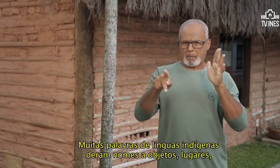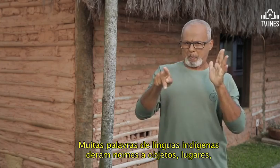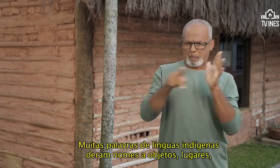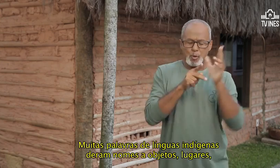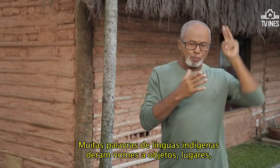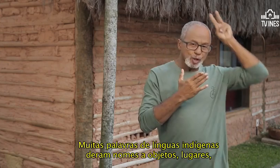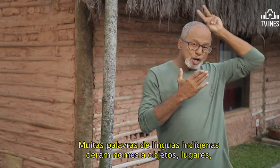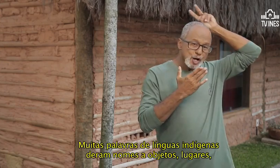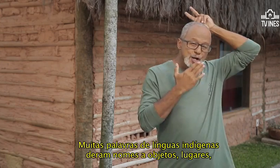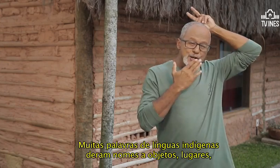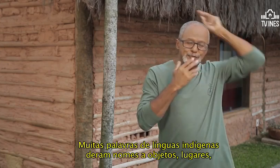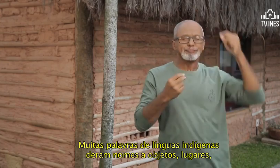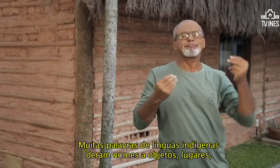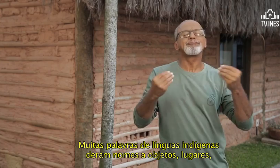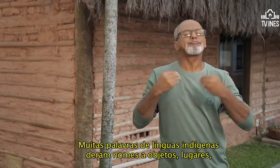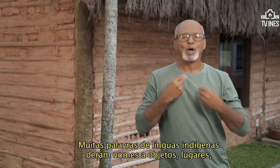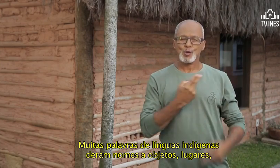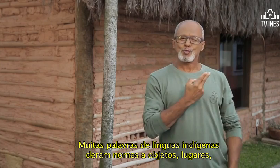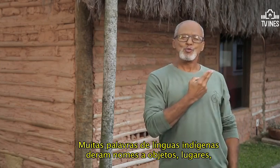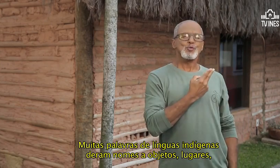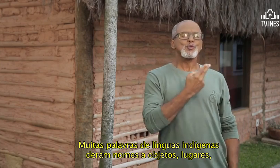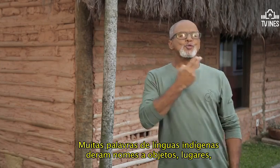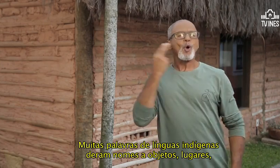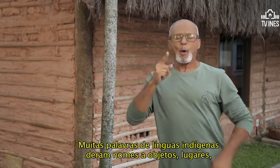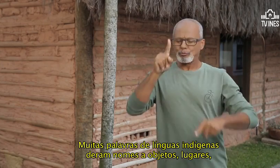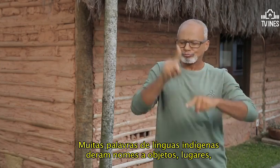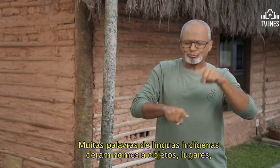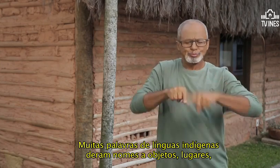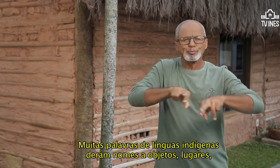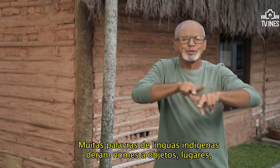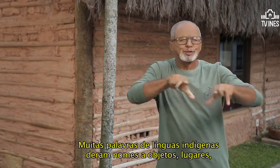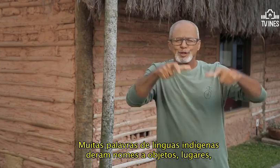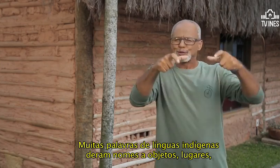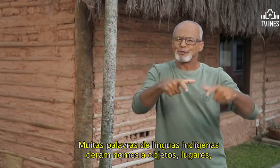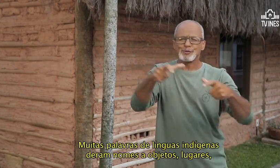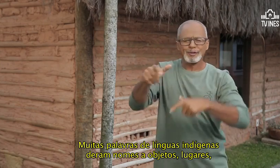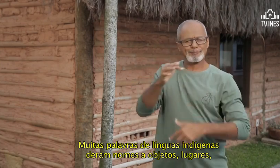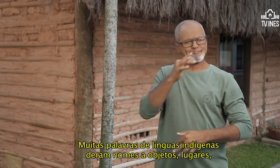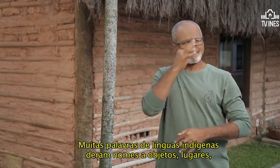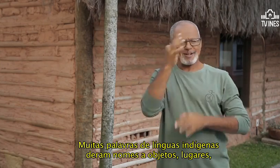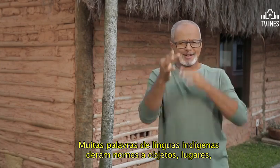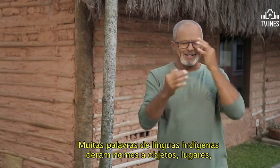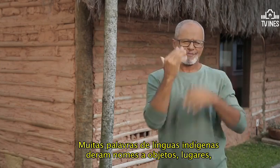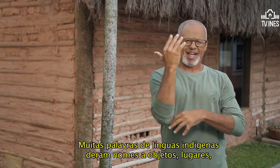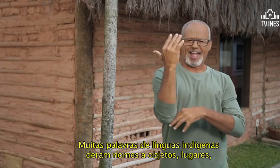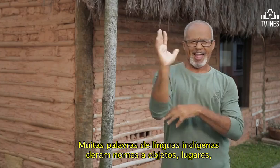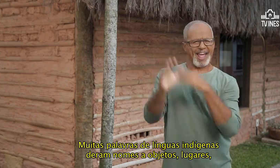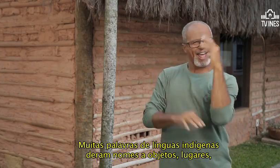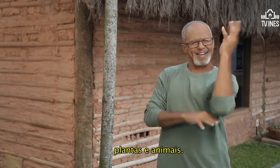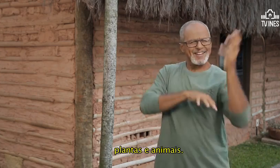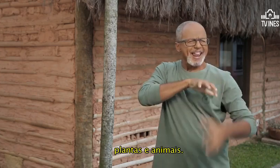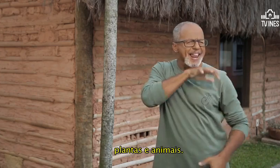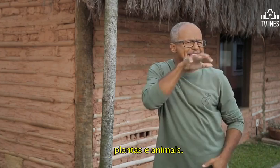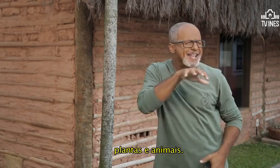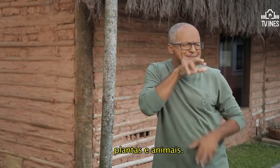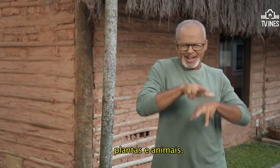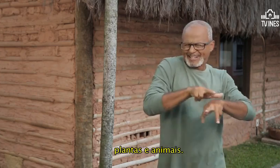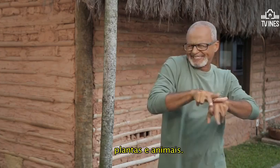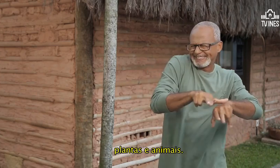Muitas palavras de línguas indígenas deram nomes a objetos, lugares, plantas e animais.